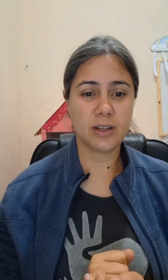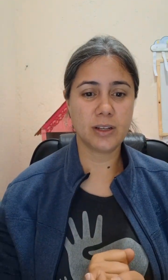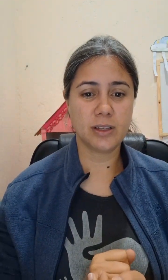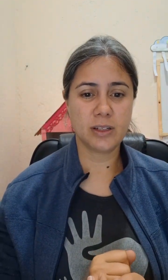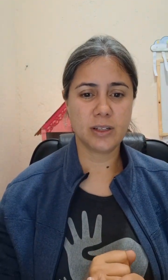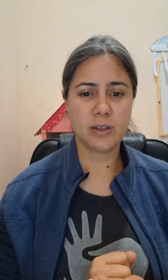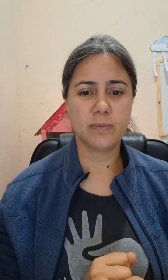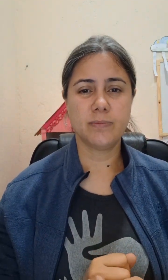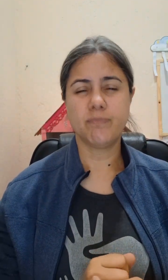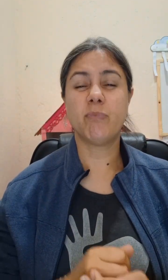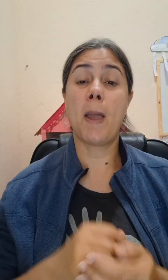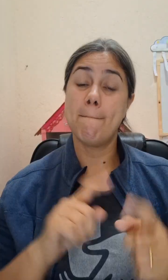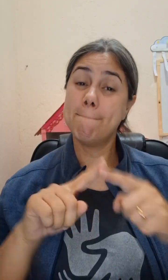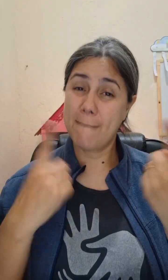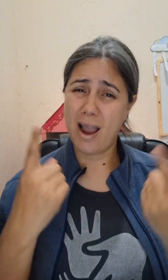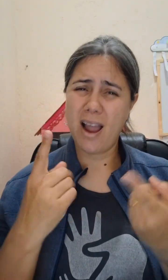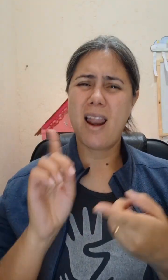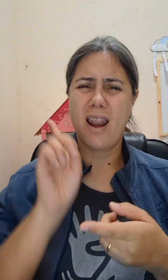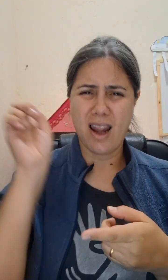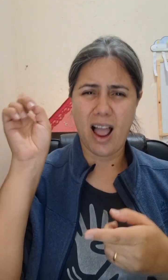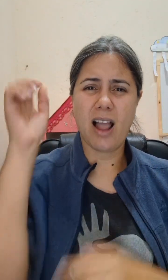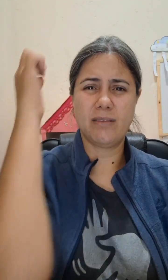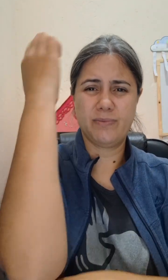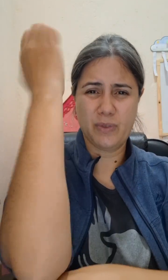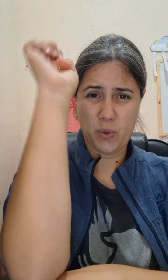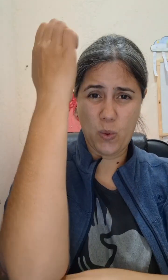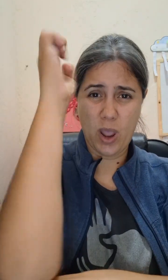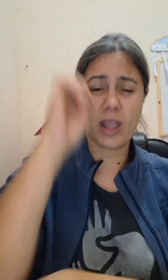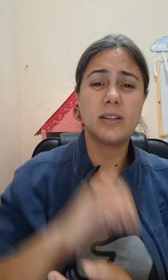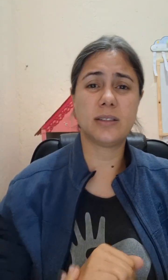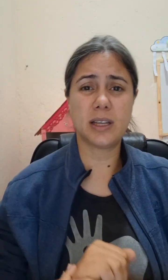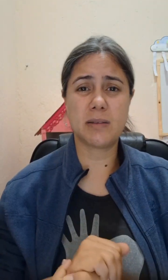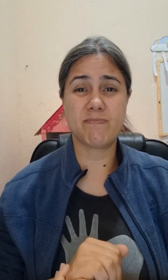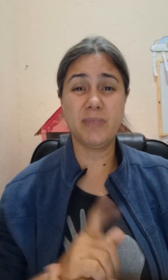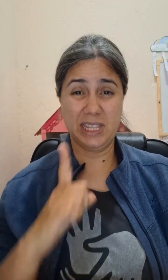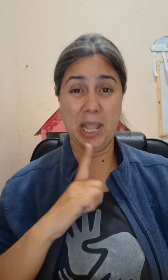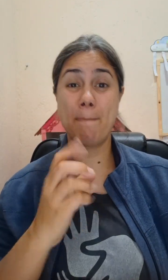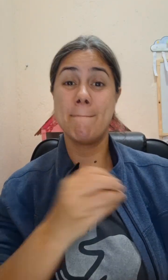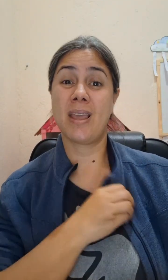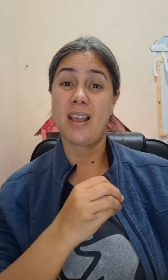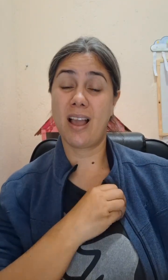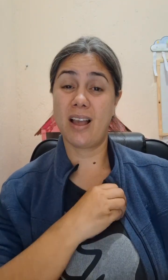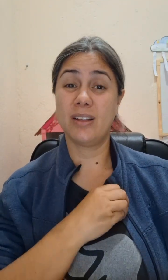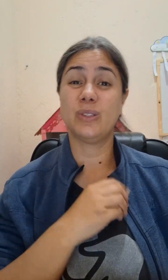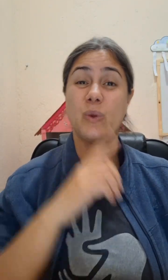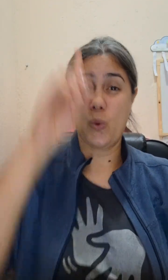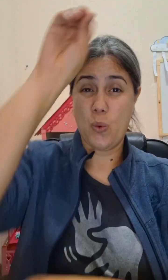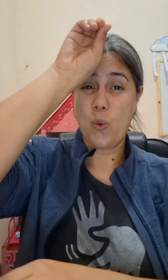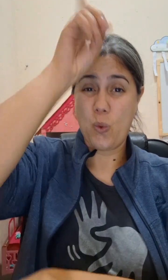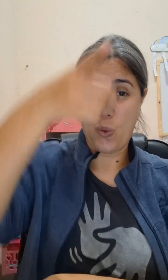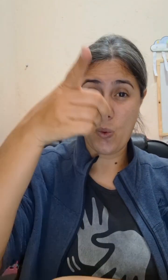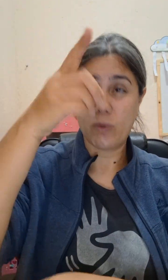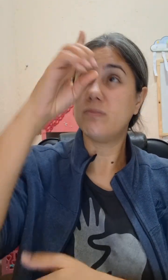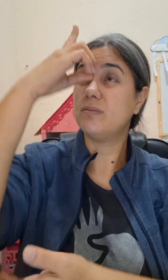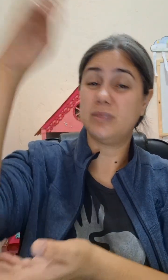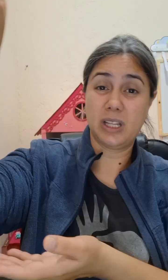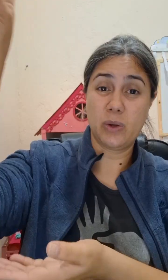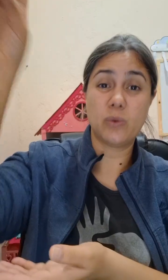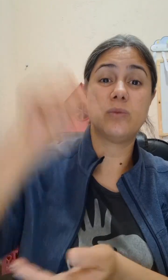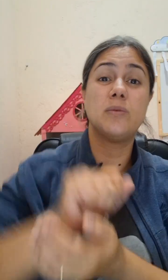teocracia pura, o governo direto de Deus. Tudo na nossa vida foi moldado segundo a vontade dele.